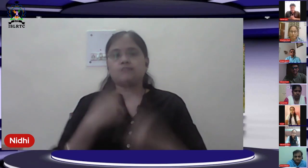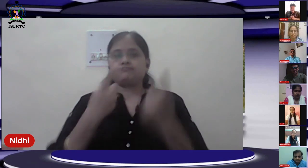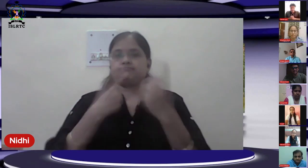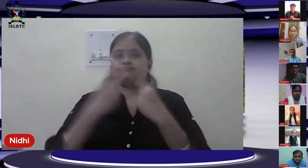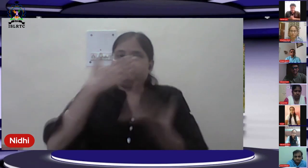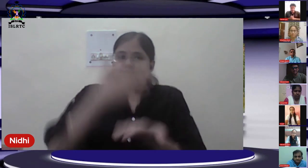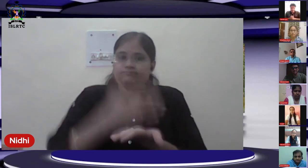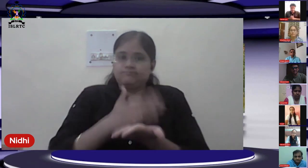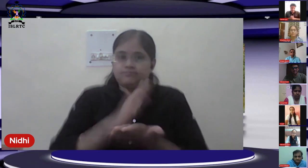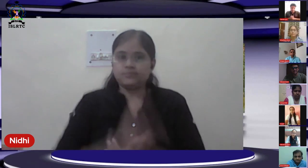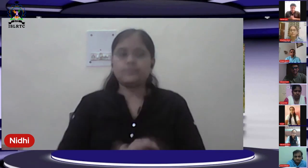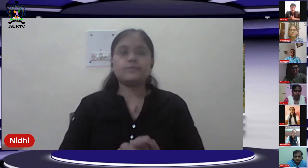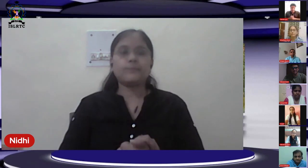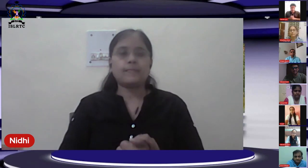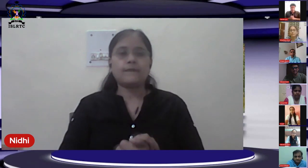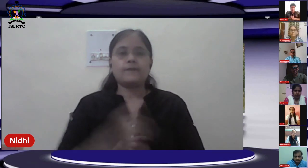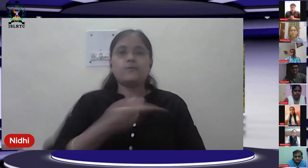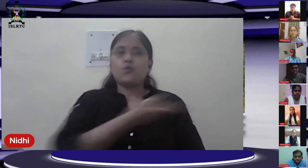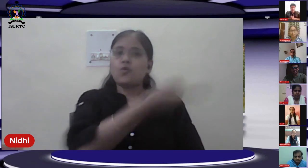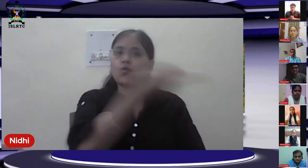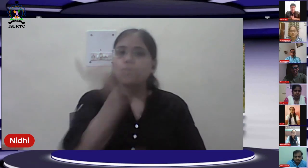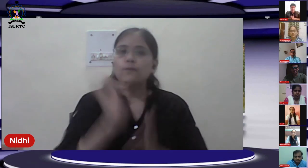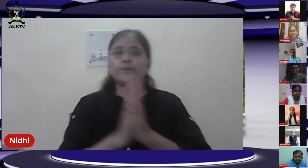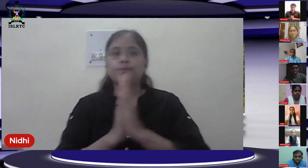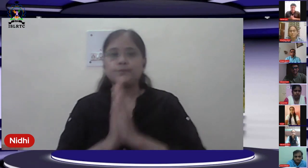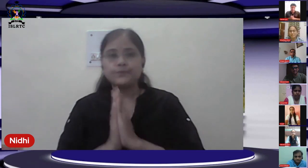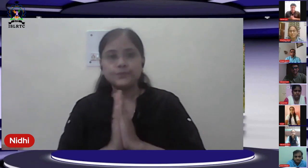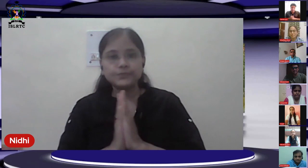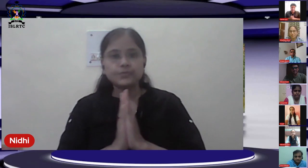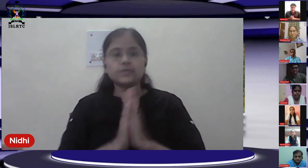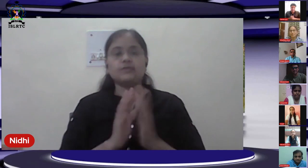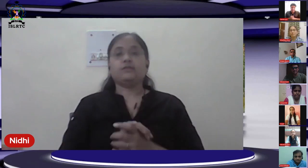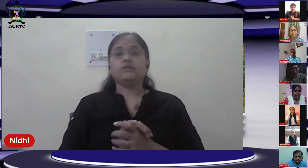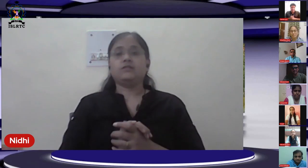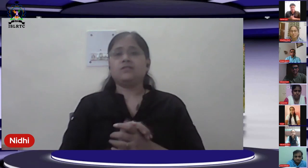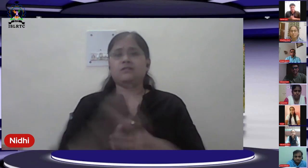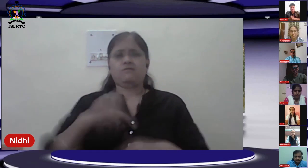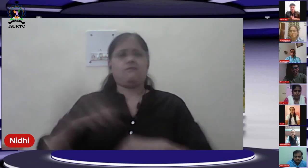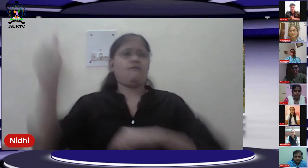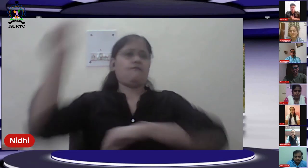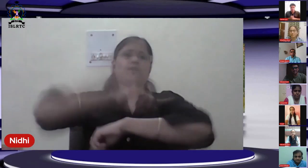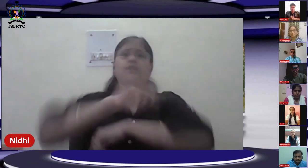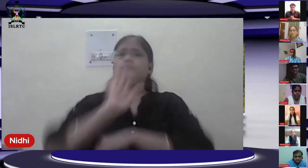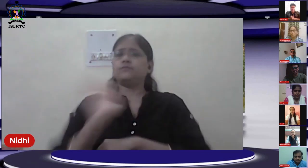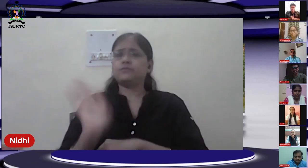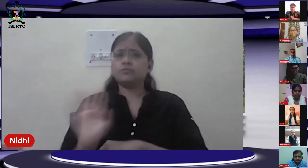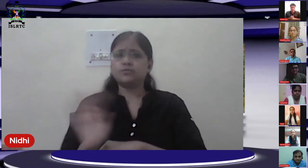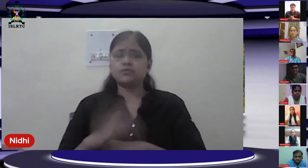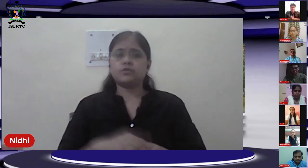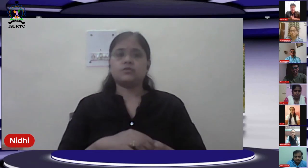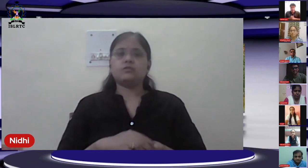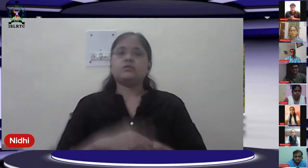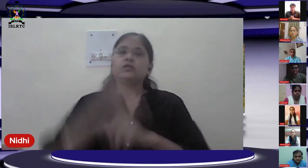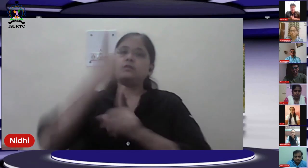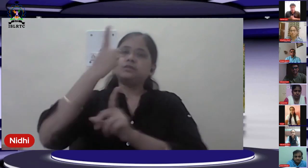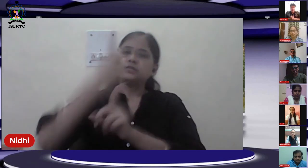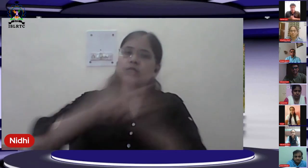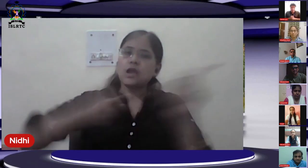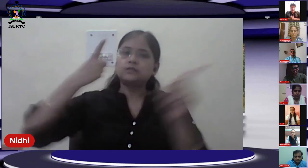ये निवेदन करूंगा कि सब लोग इसको सिर्फ एक दिवस के रूप में नहीं रखें, बल्कि इसको पूरे साल साल जो है योगा करें